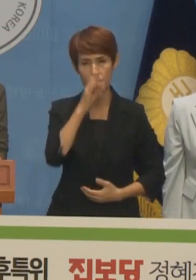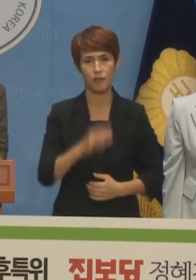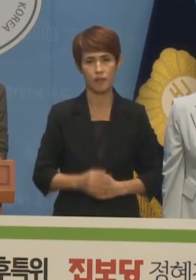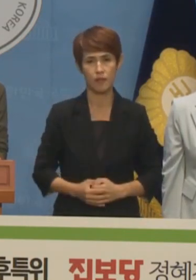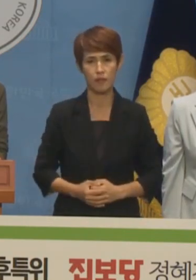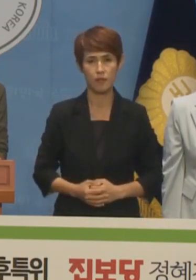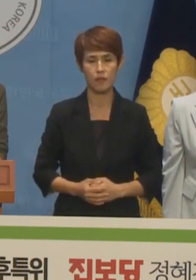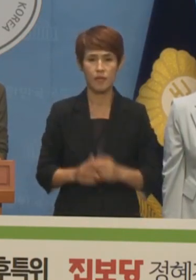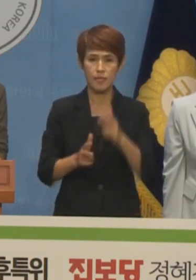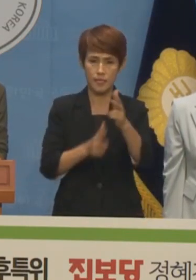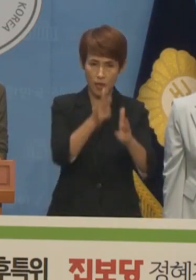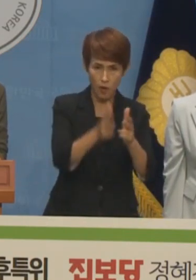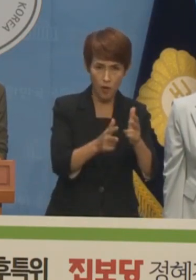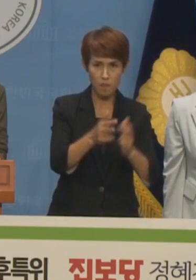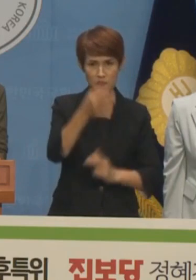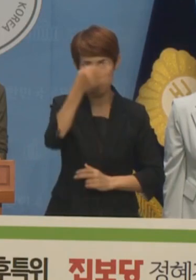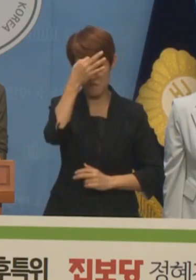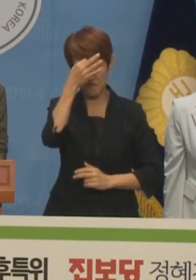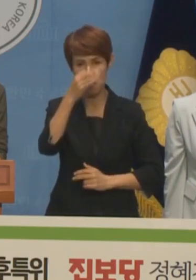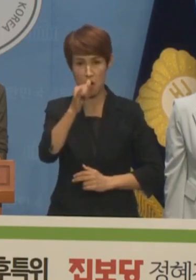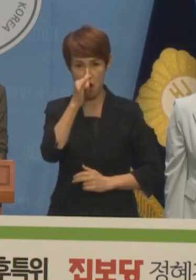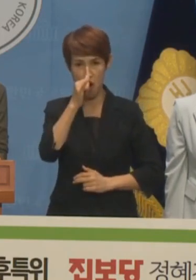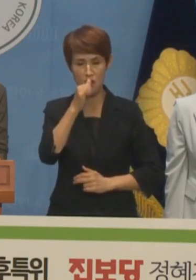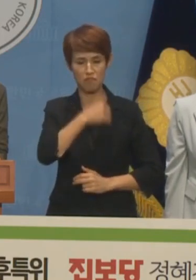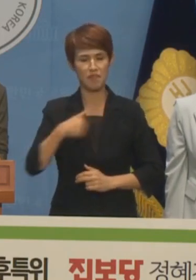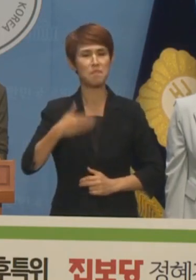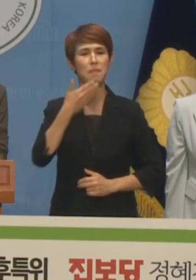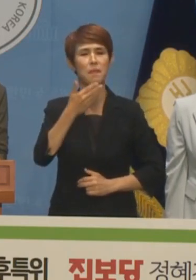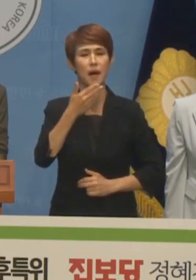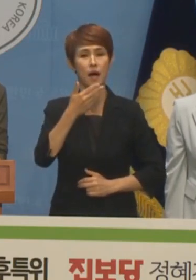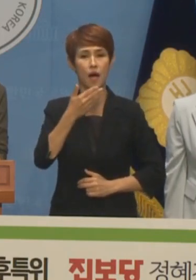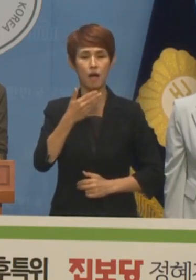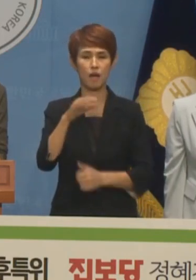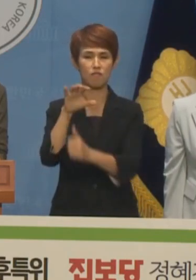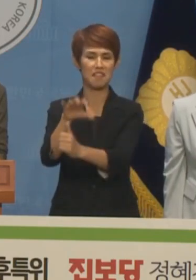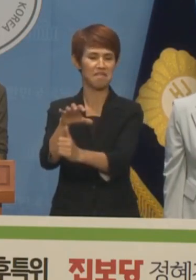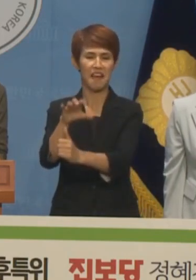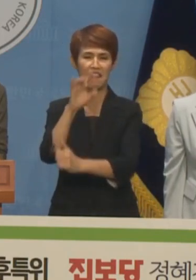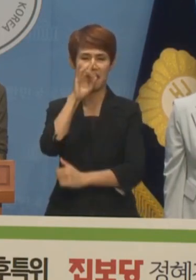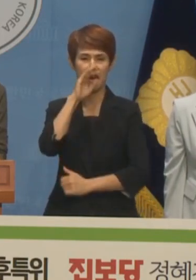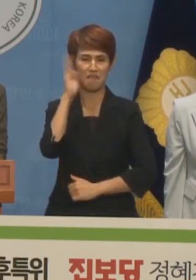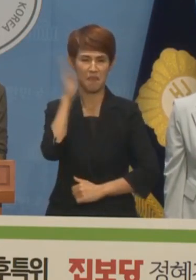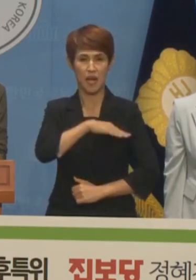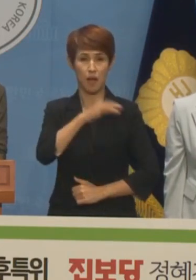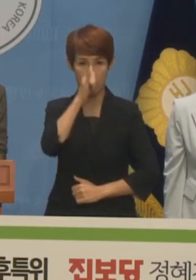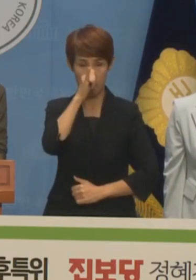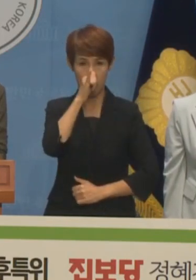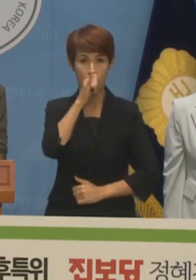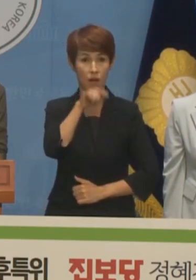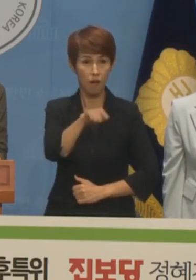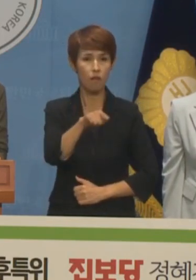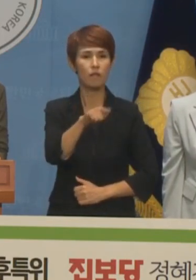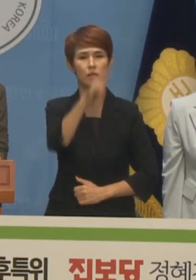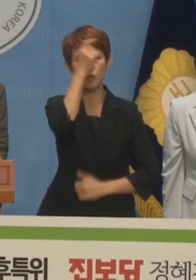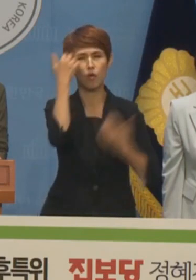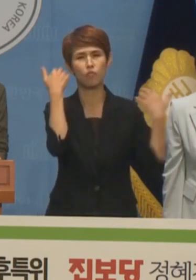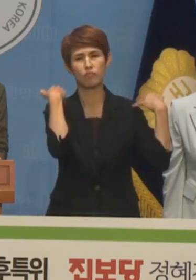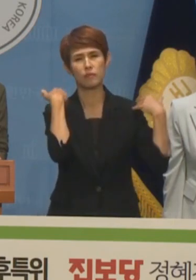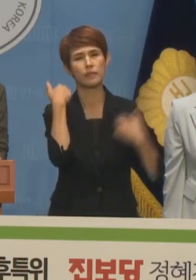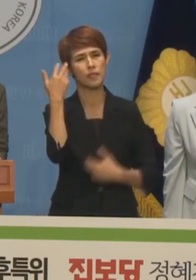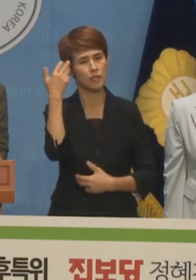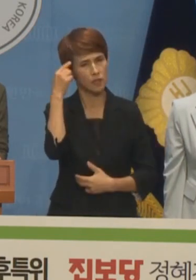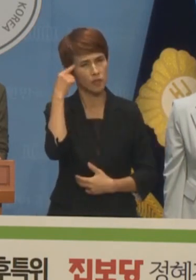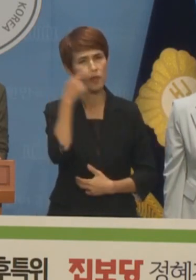아쉽게도 산업과 기술 만능주의로 규제를 악으로 규정하는 것이 현 정부의 국정 철학입니다.